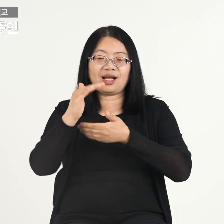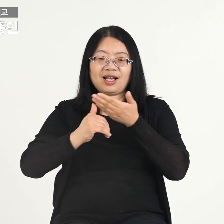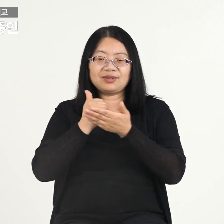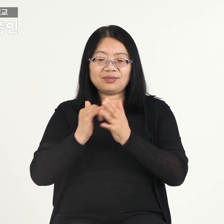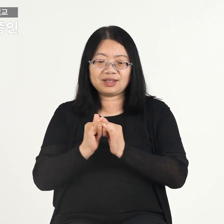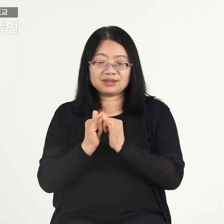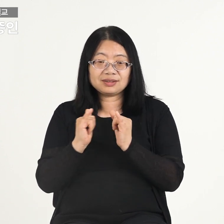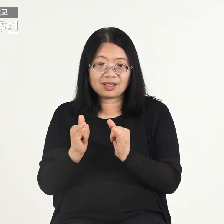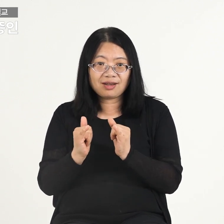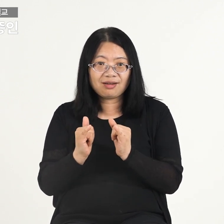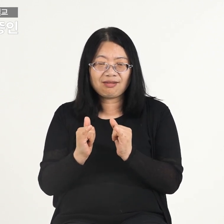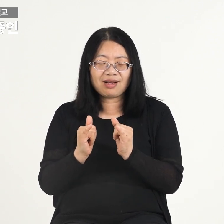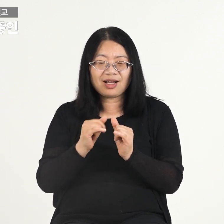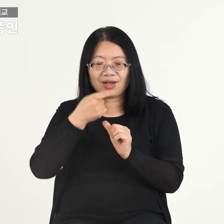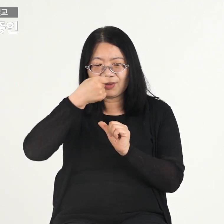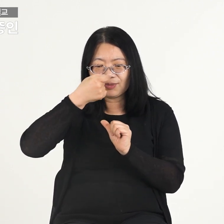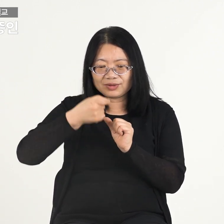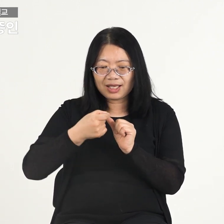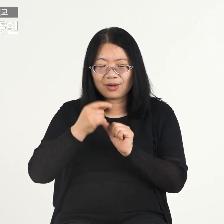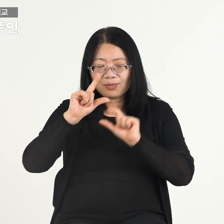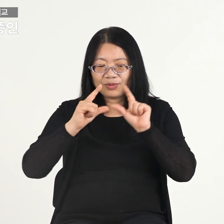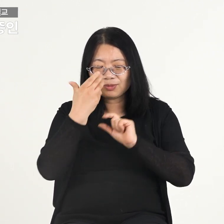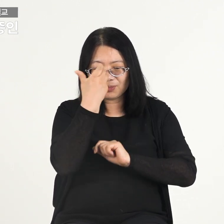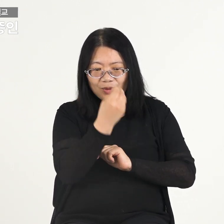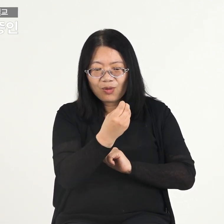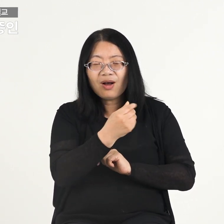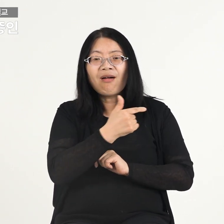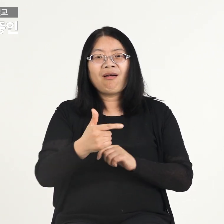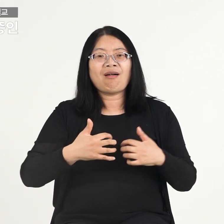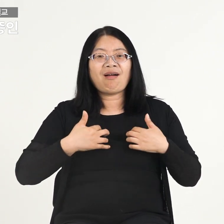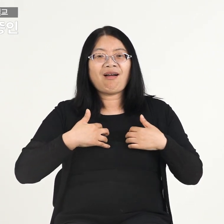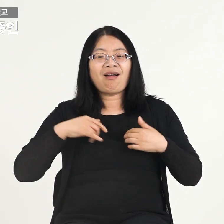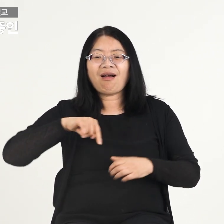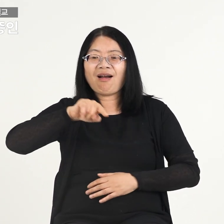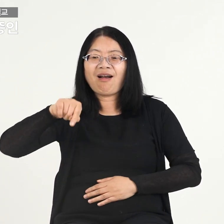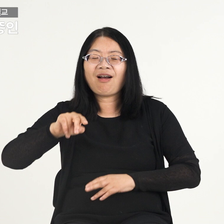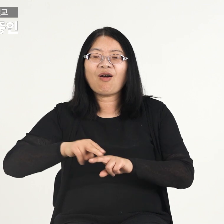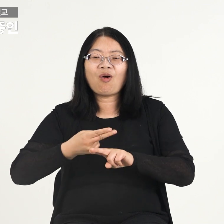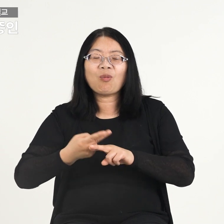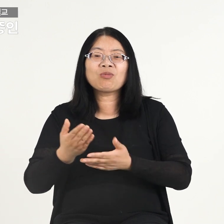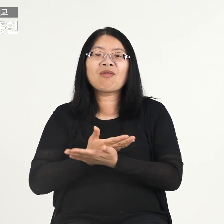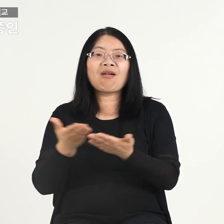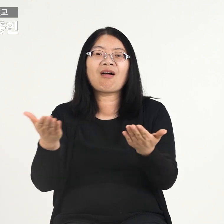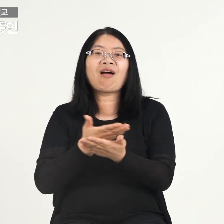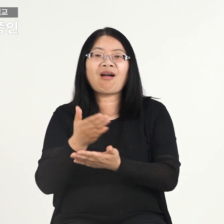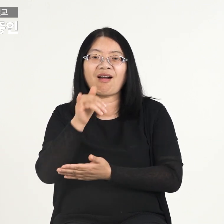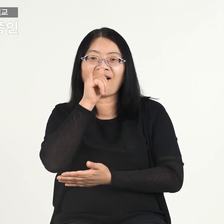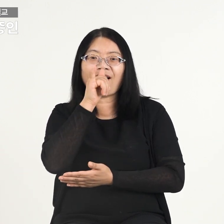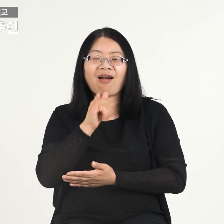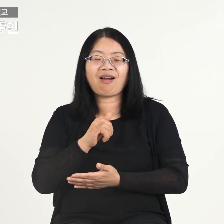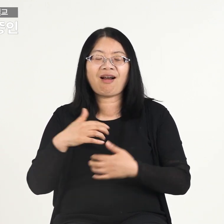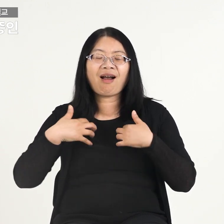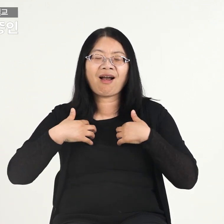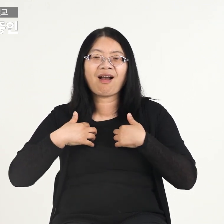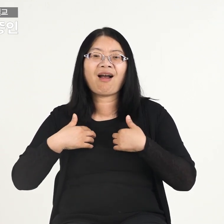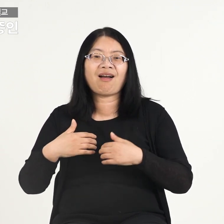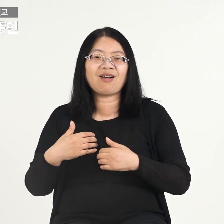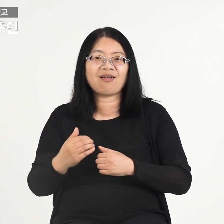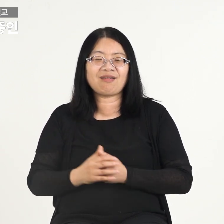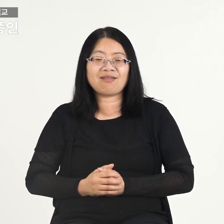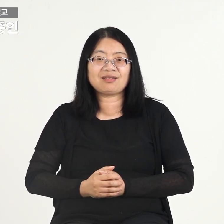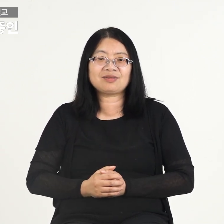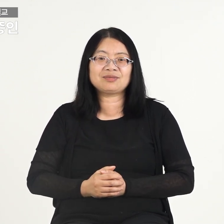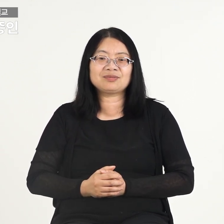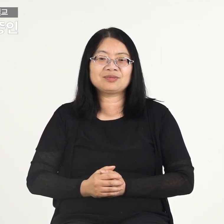하나님의 백성들이 능욕당하는 모습을 보고 너무 즐거워가지고 지들끼리 막 선물 주고받고 난리가 난 거예요. 너무